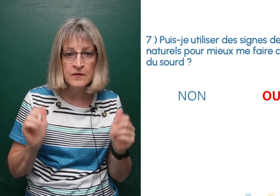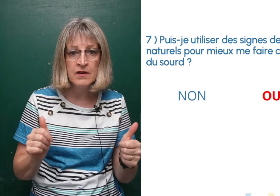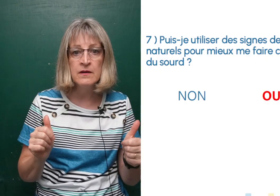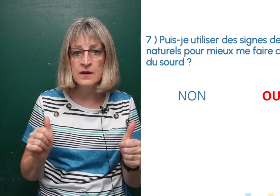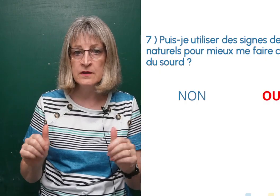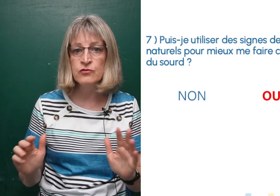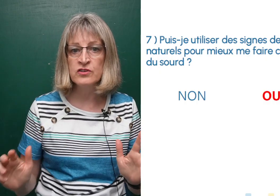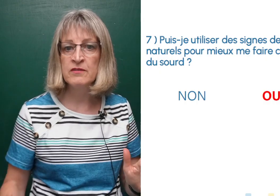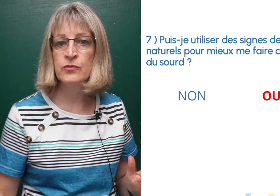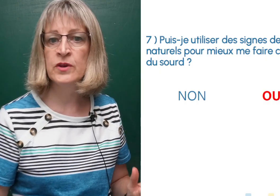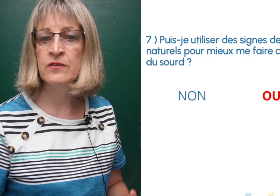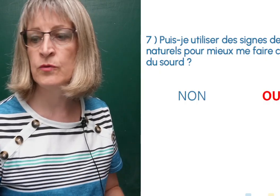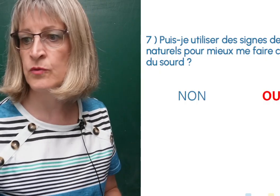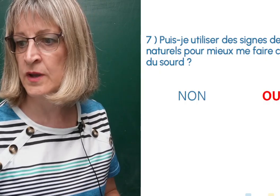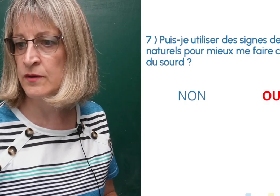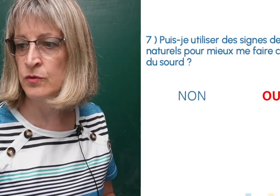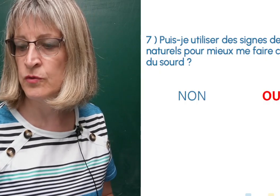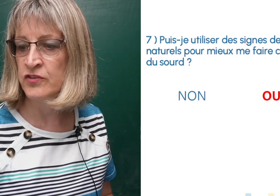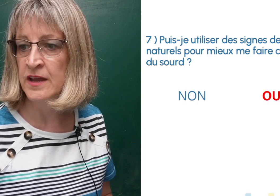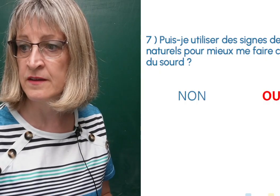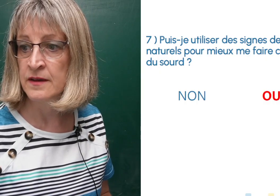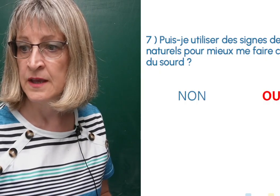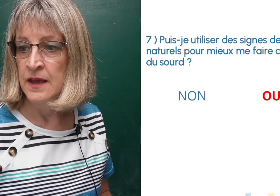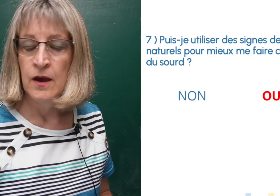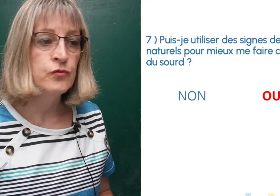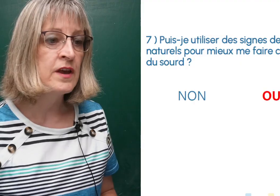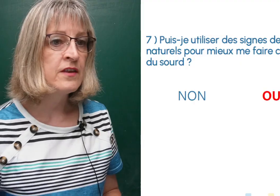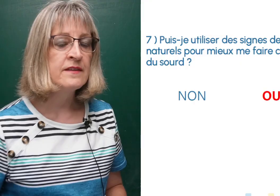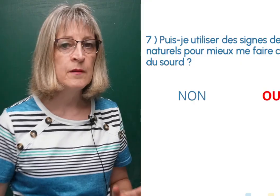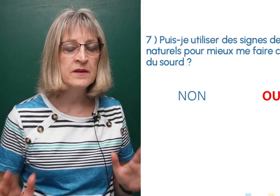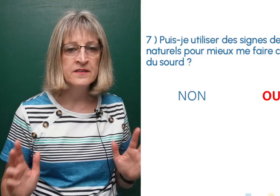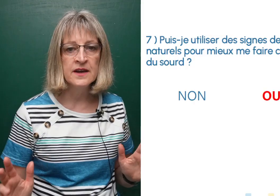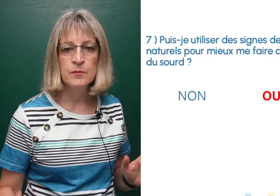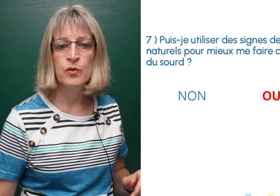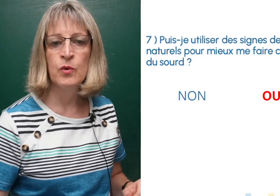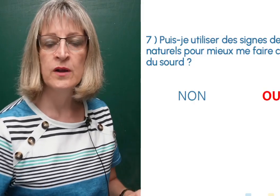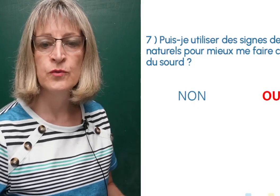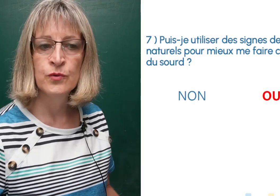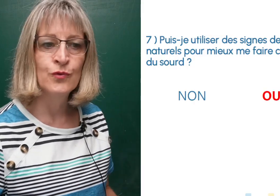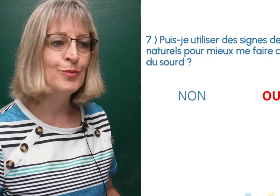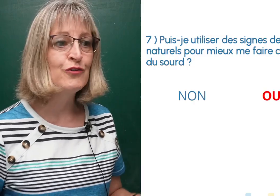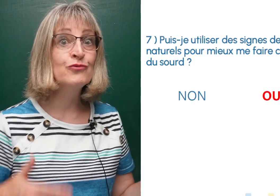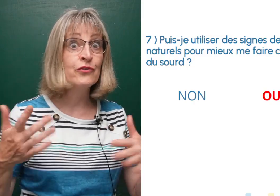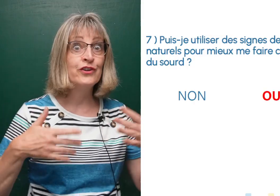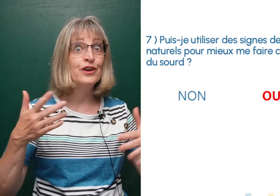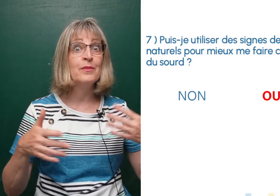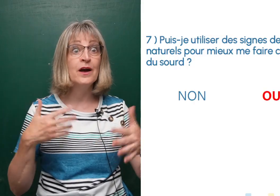va, hein? Donc j'ai pas vu de questions en tout cas dans le chat. En tout cas, ça a été un plaisir, hein, pour moi de vous enseigner les bases et